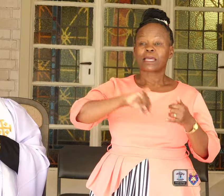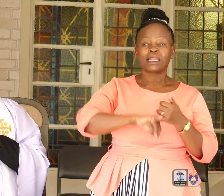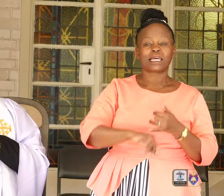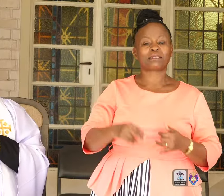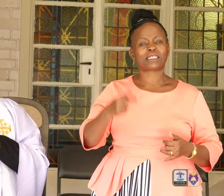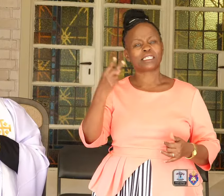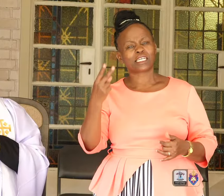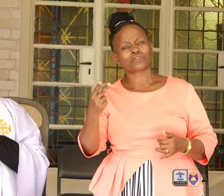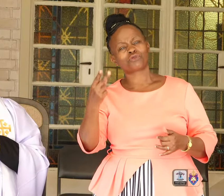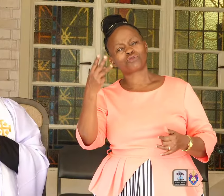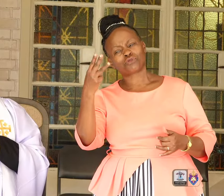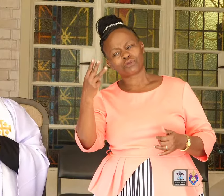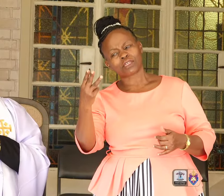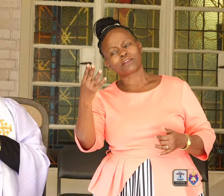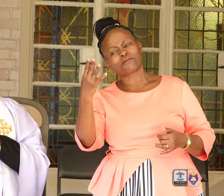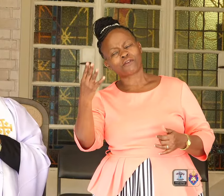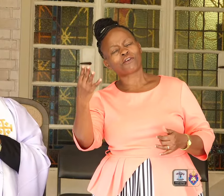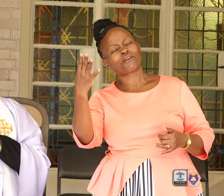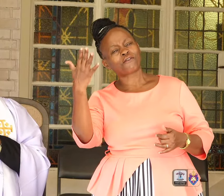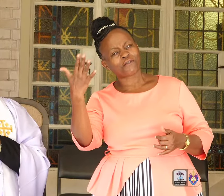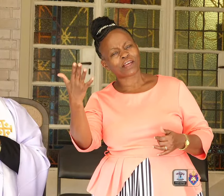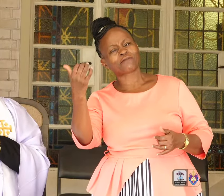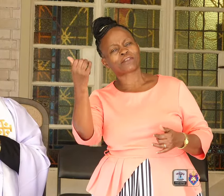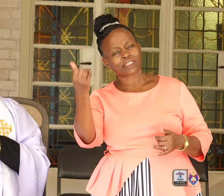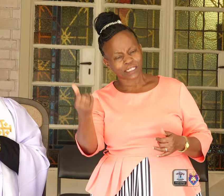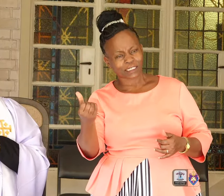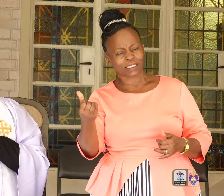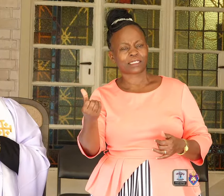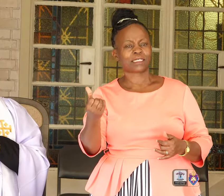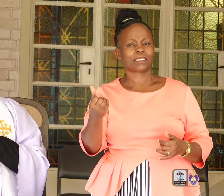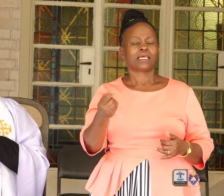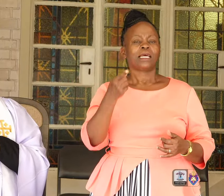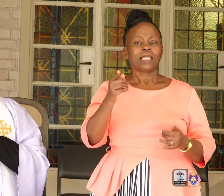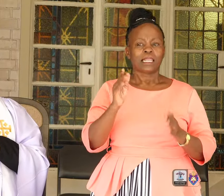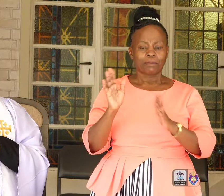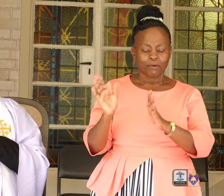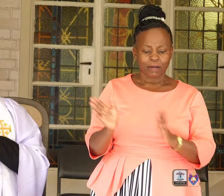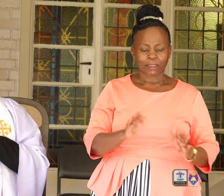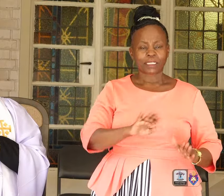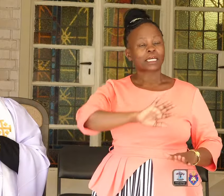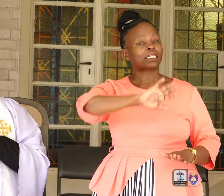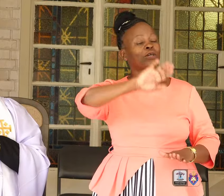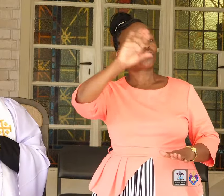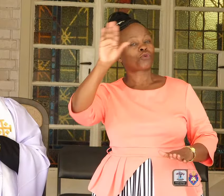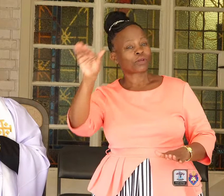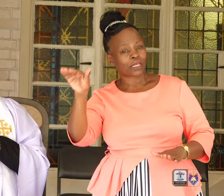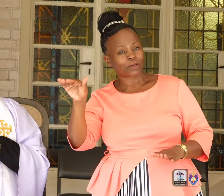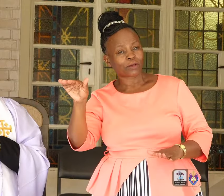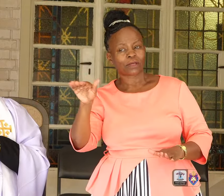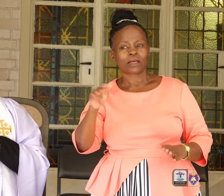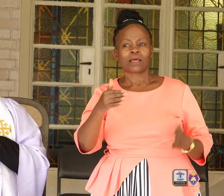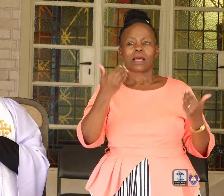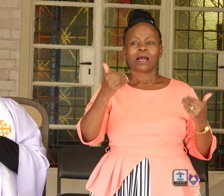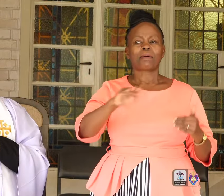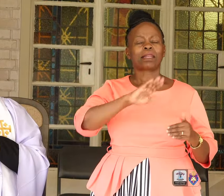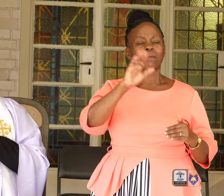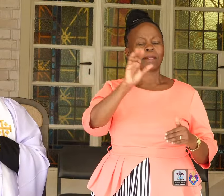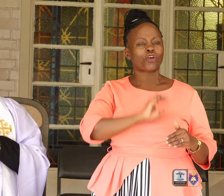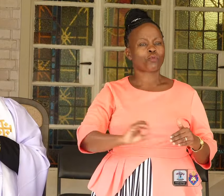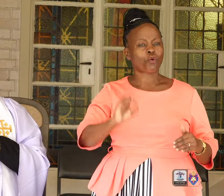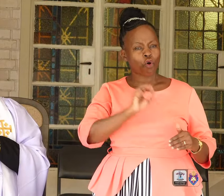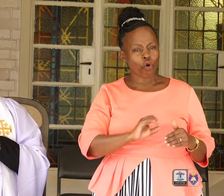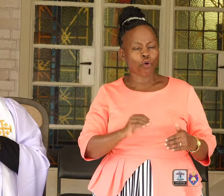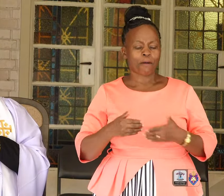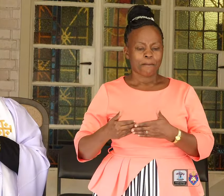senior 3, senior 4, senior 5, senior 6, nga nabo bateekateeka okuddayo. Abaana ababaddayo mu nursery,